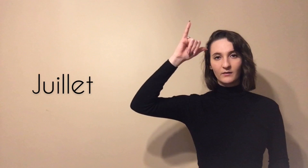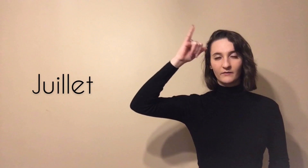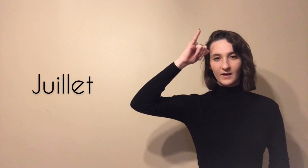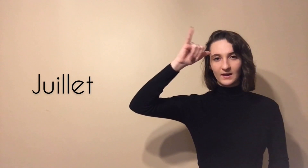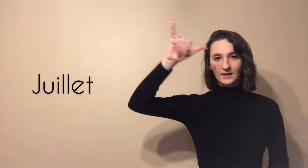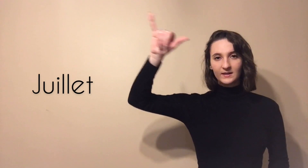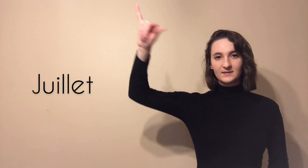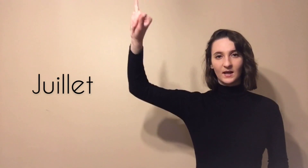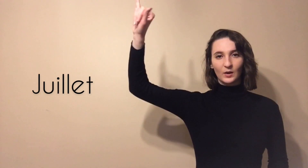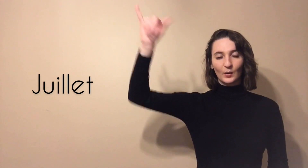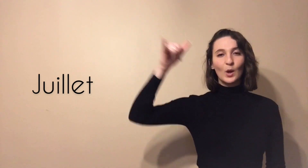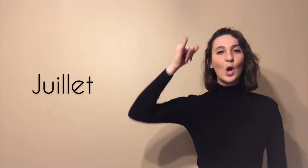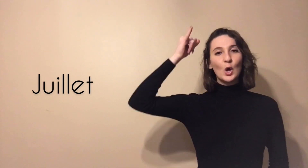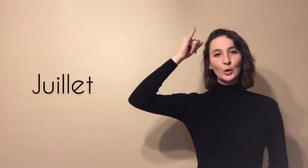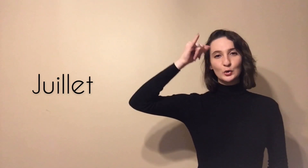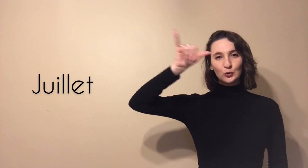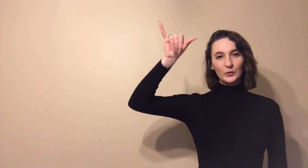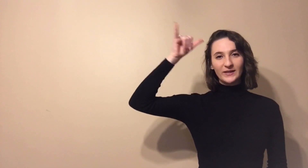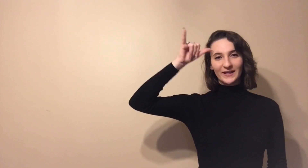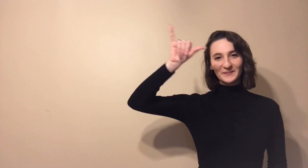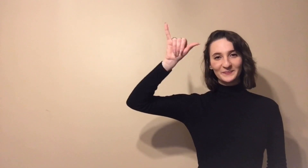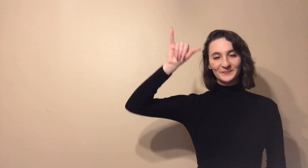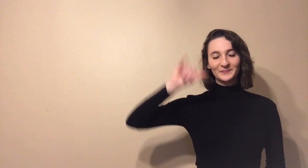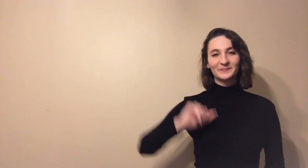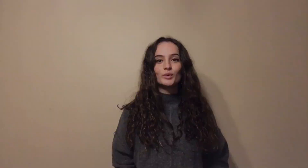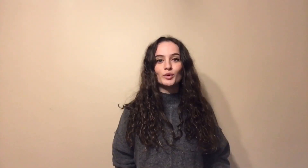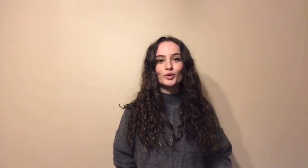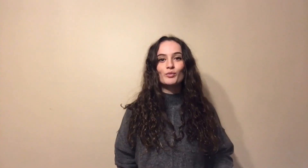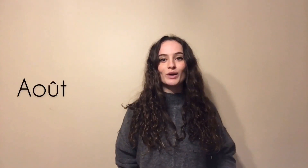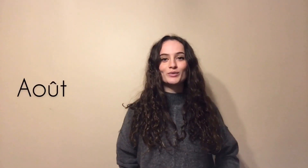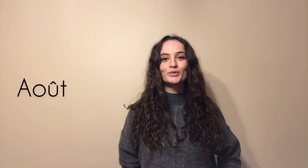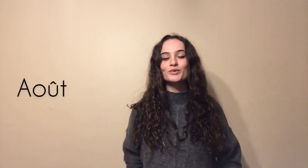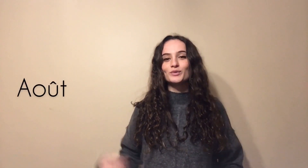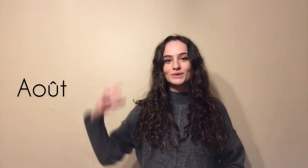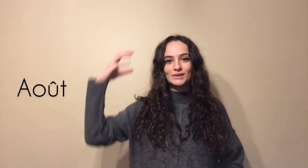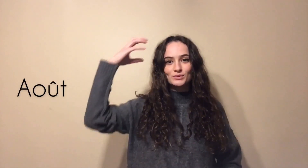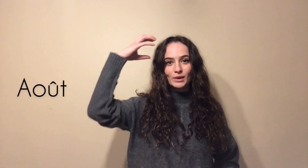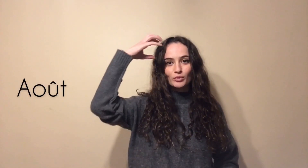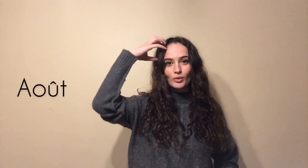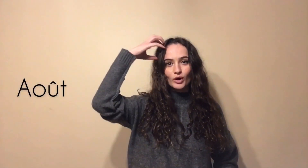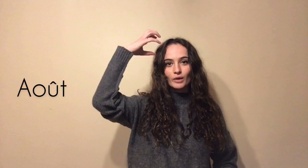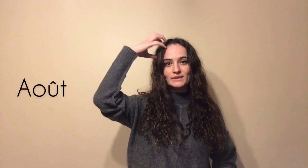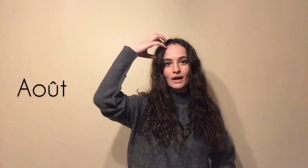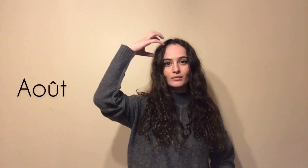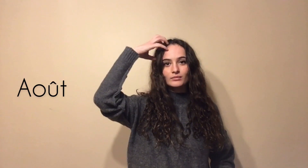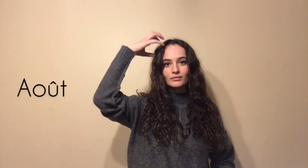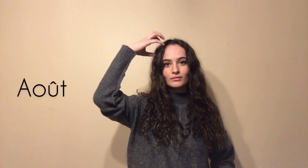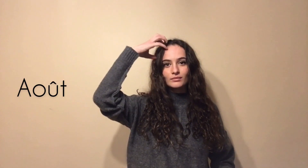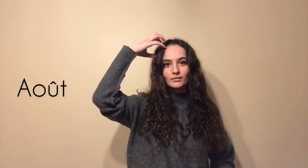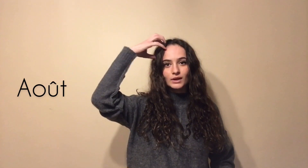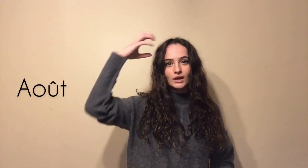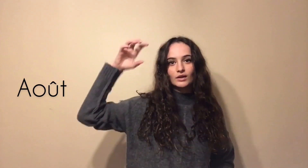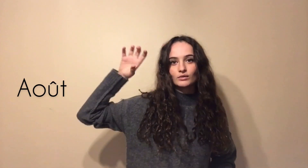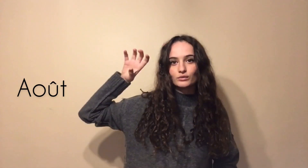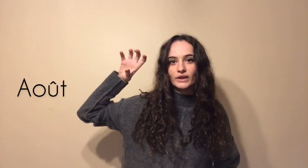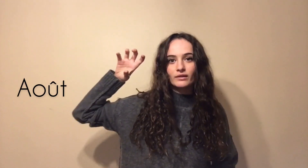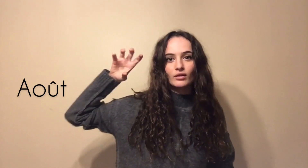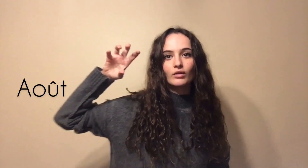vers l'extérieur. Juillet. Le mois d'août, donc c'est tout simplement comme ça. Vous faites en fait